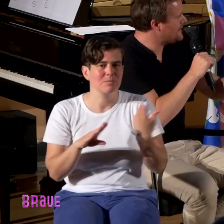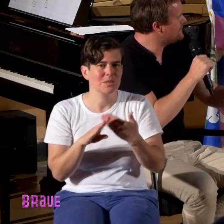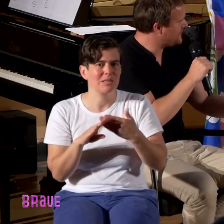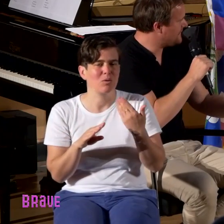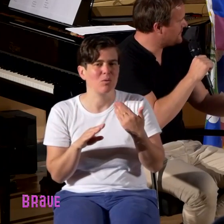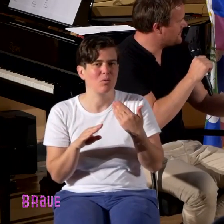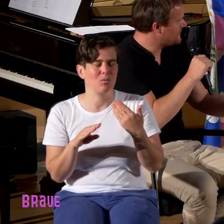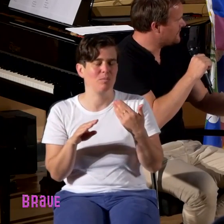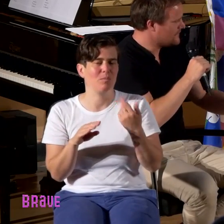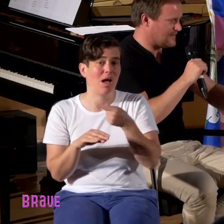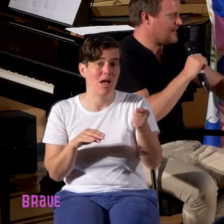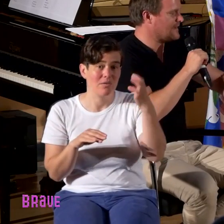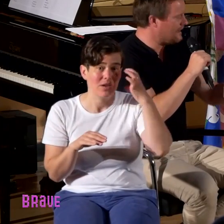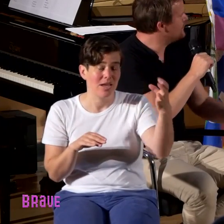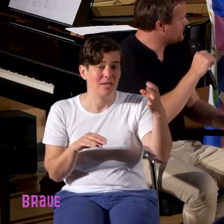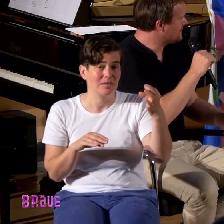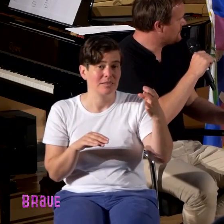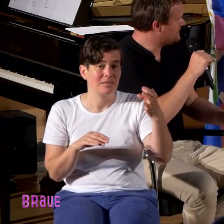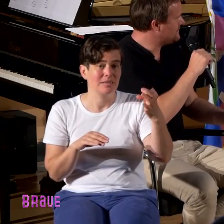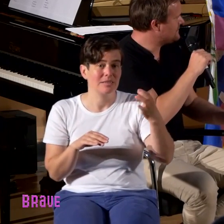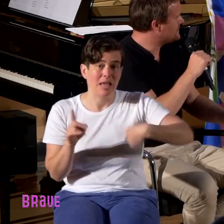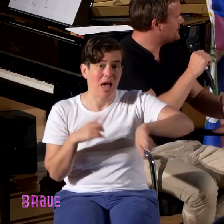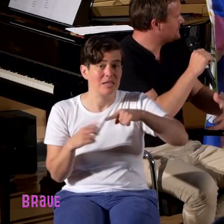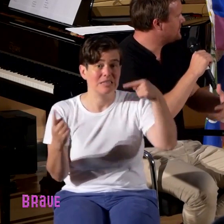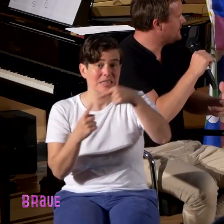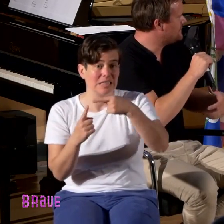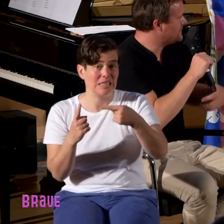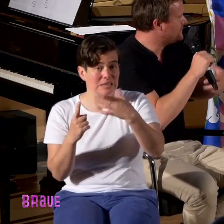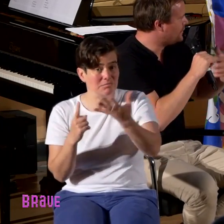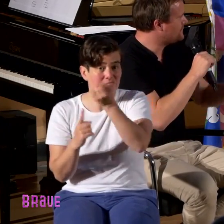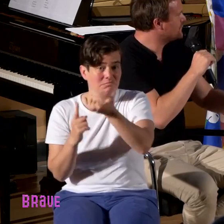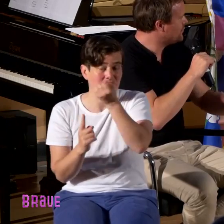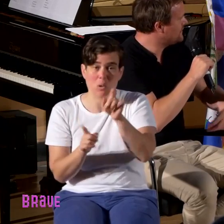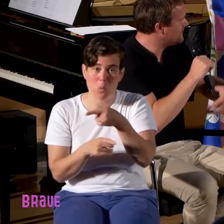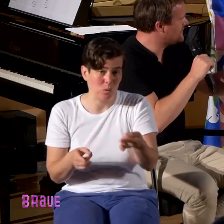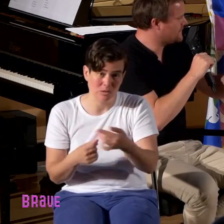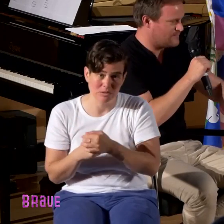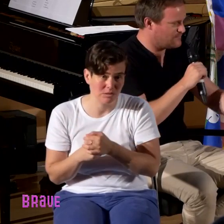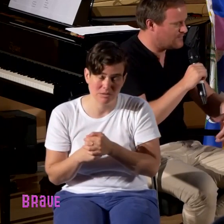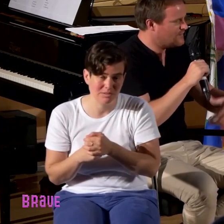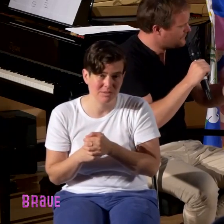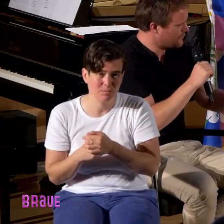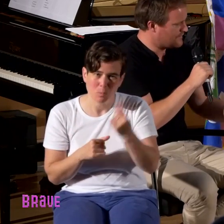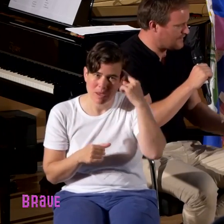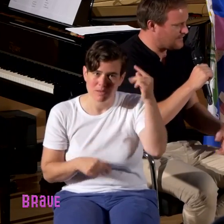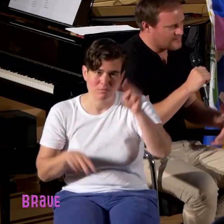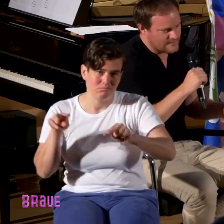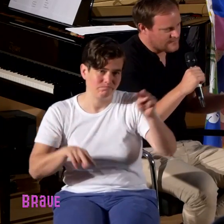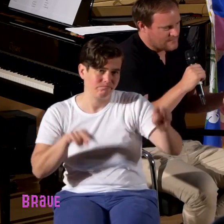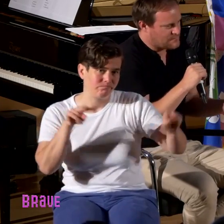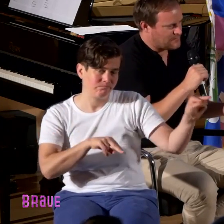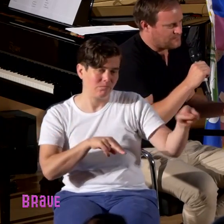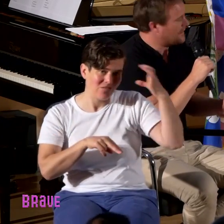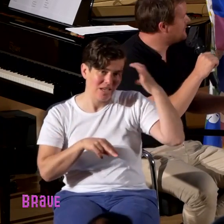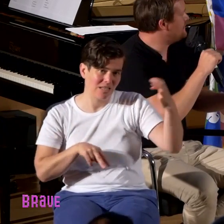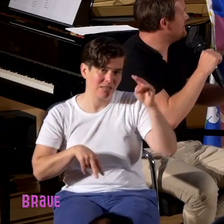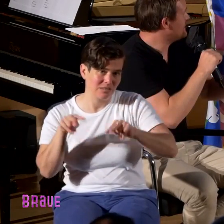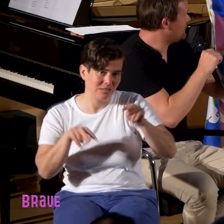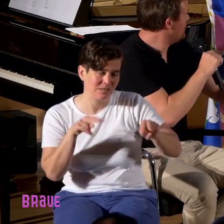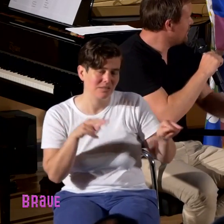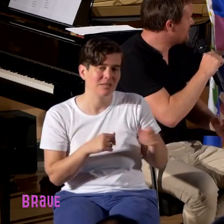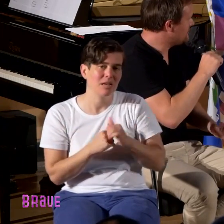nicht alle Fans tragen alle unsere Ziele, sage ich mal, offenkundig vor sich her.